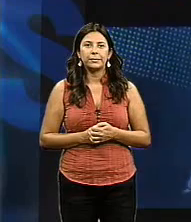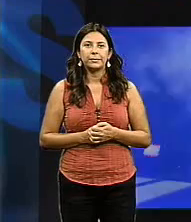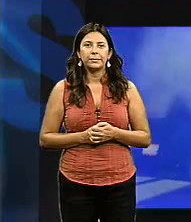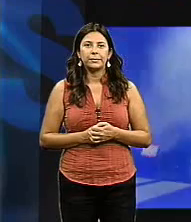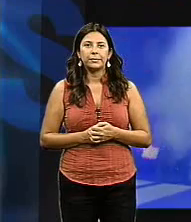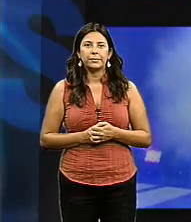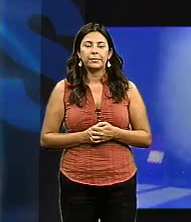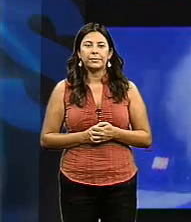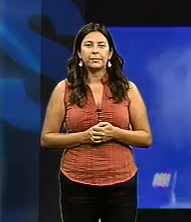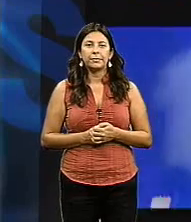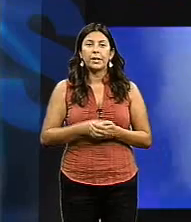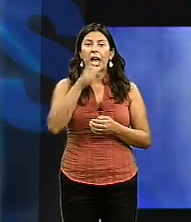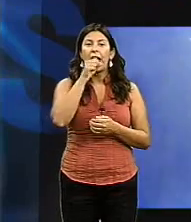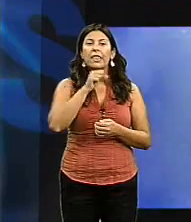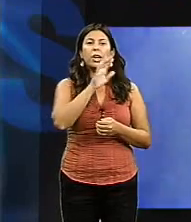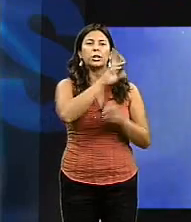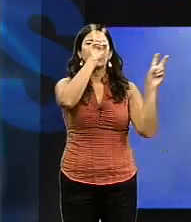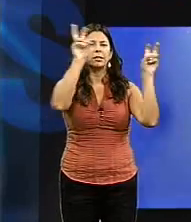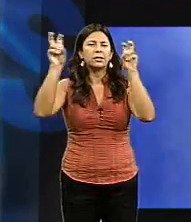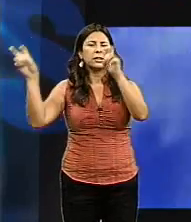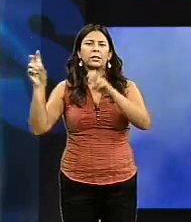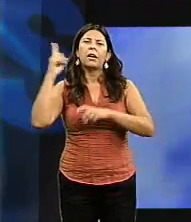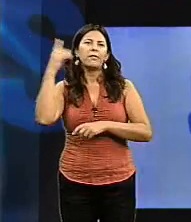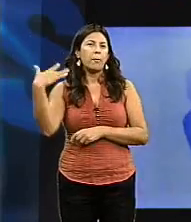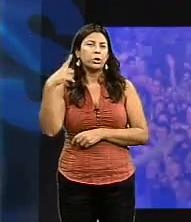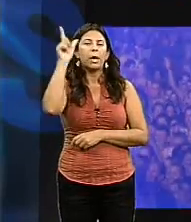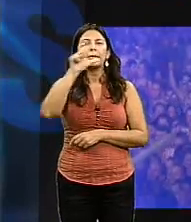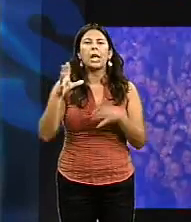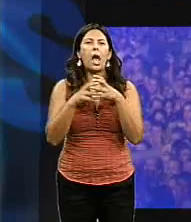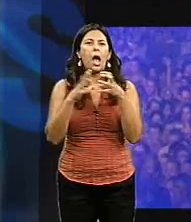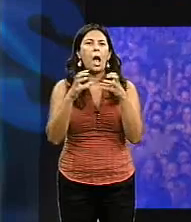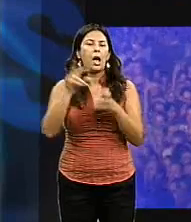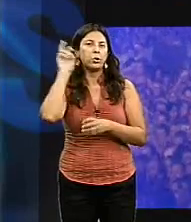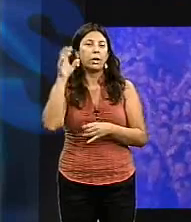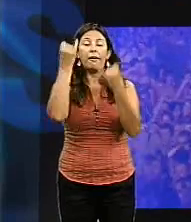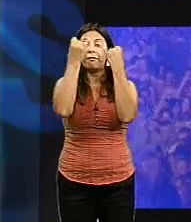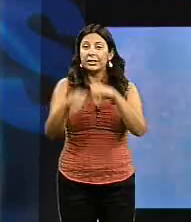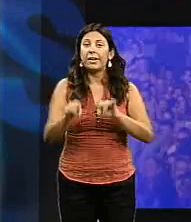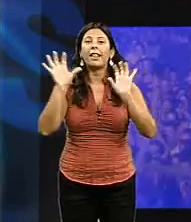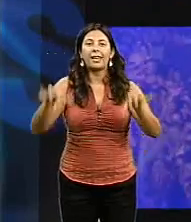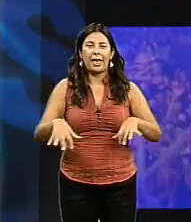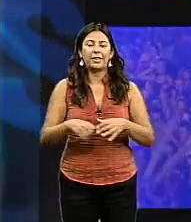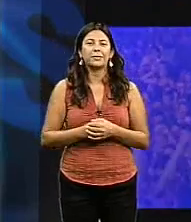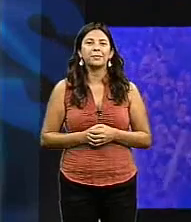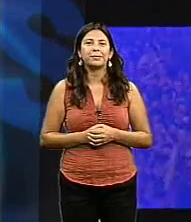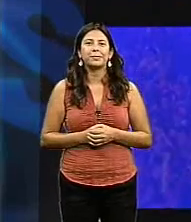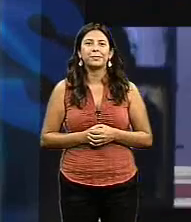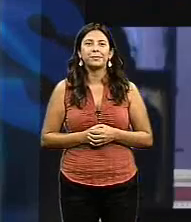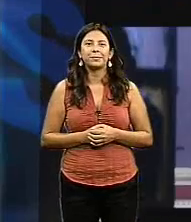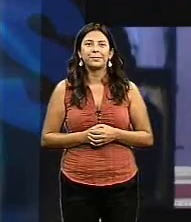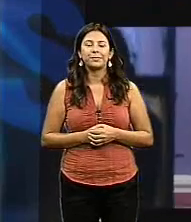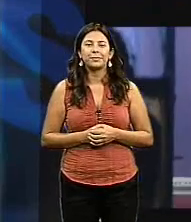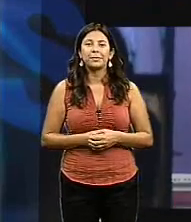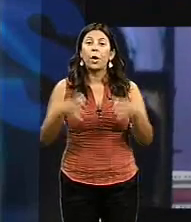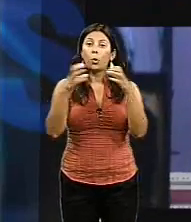Dígale, Corazón Latino y Cuida Nuestro Amor fueron las canciones más esperadas en el popular Festival Cádiz Latino. El